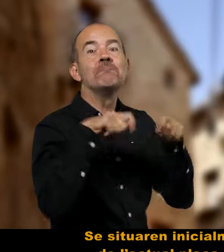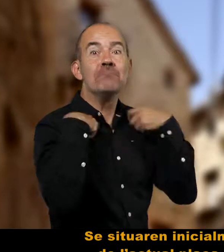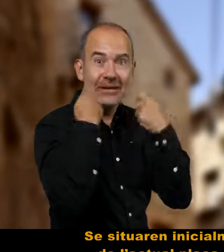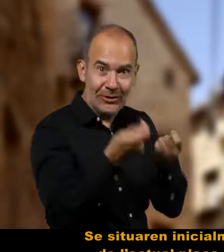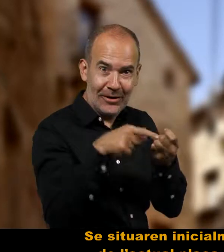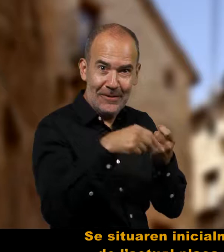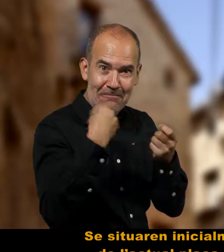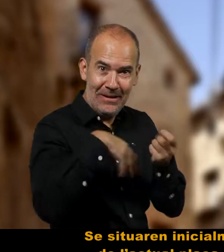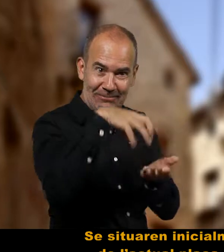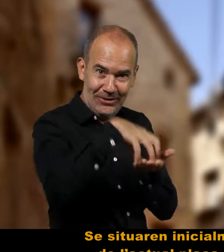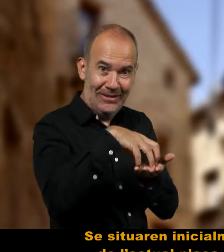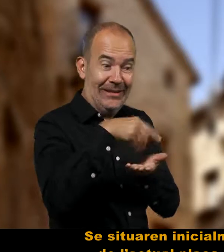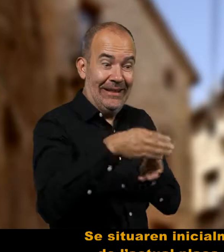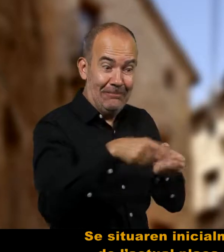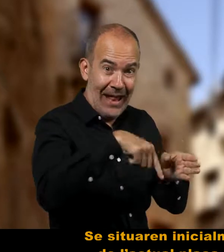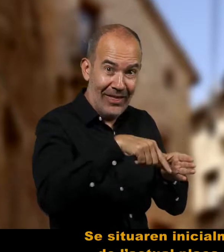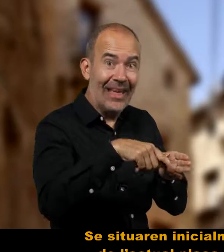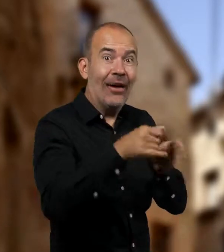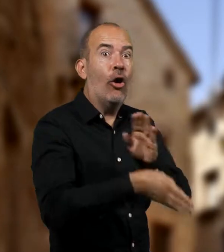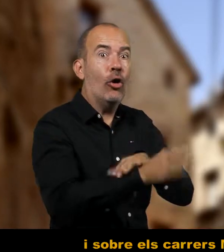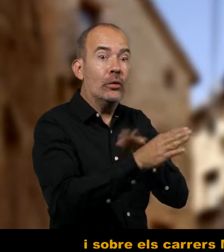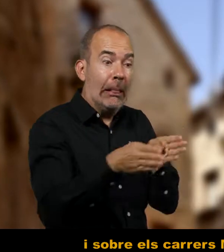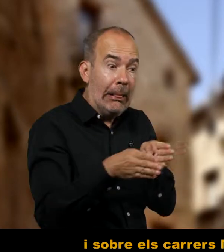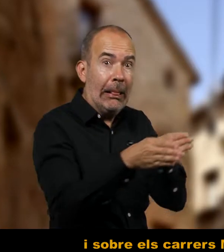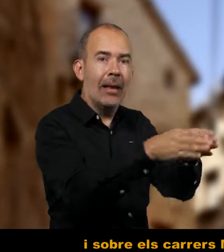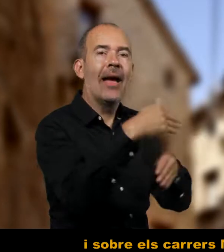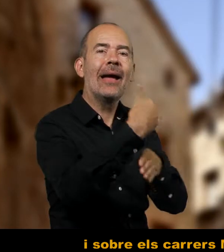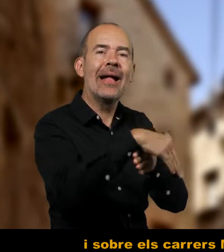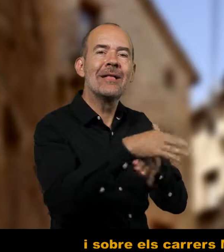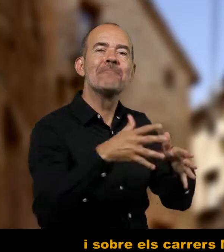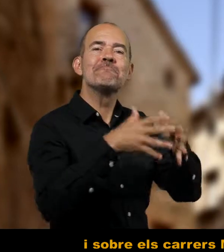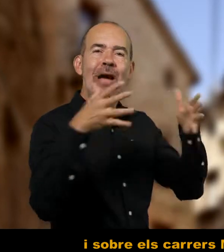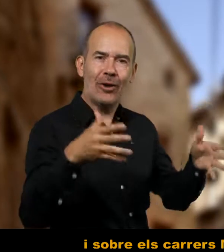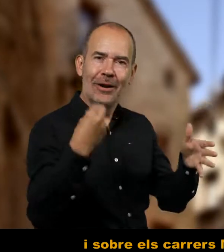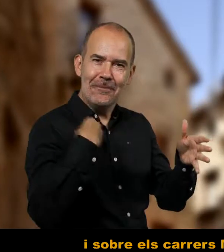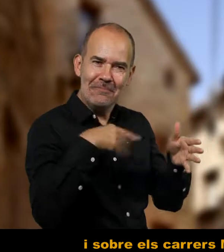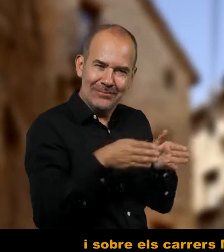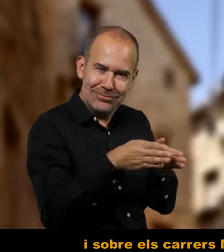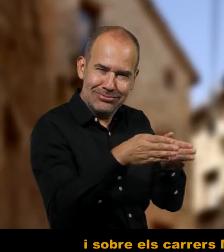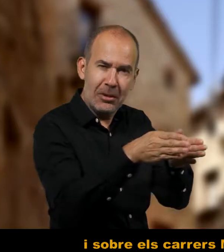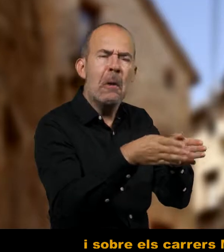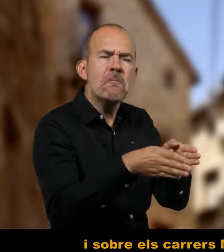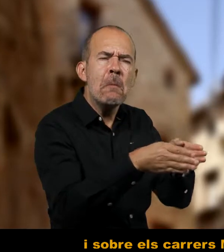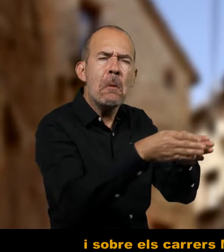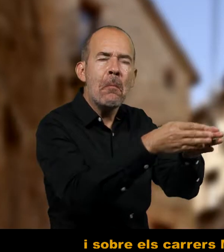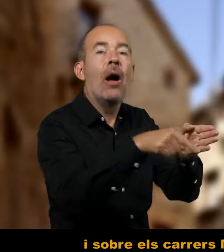monestir i sobre els carrers Major i Rodós. A partir del segle XV, el poble